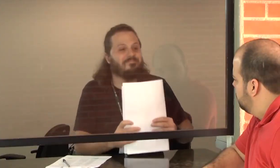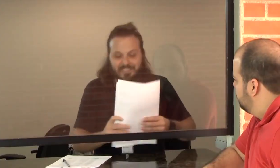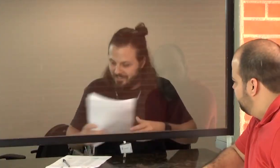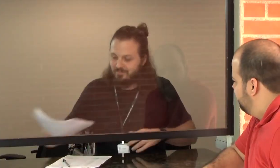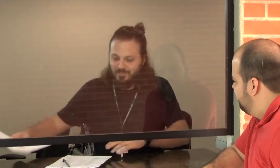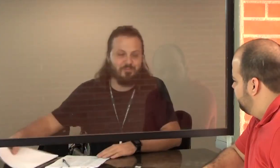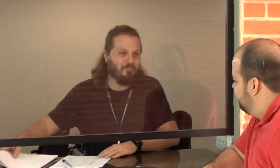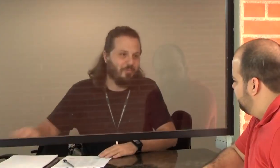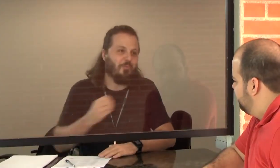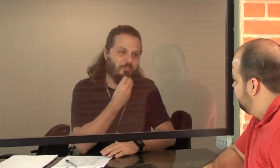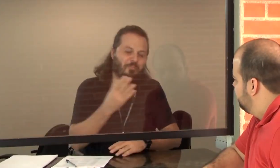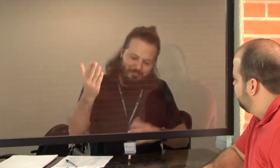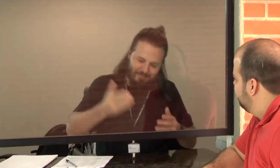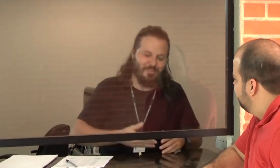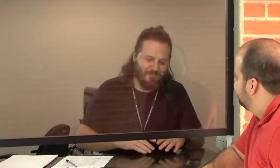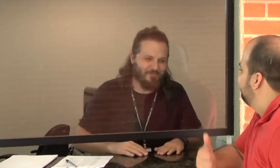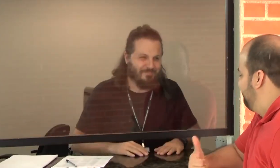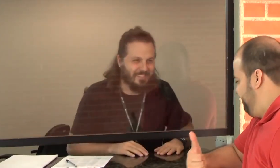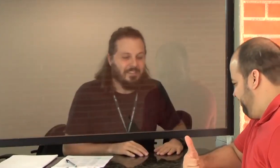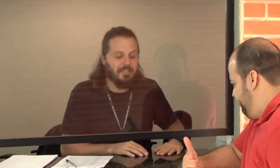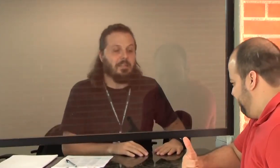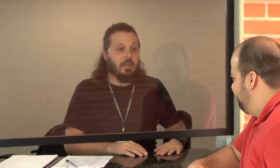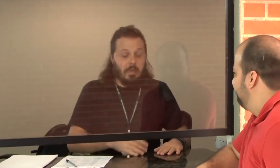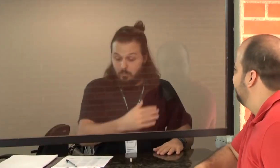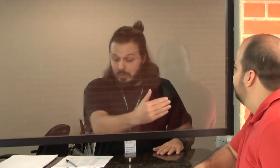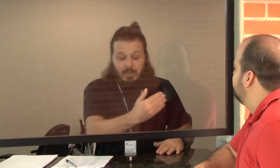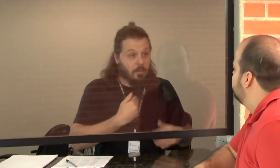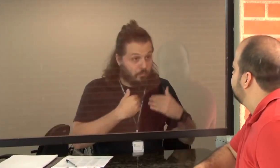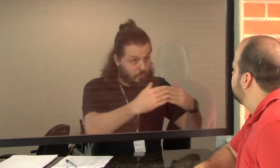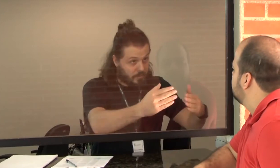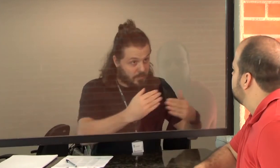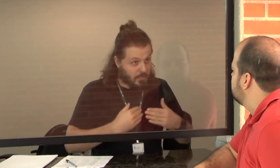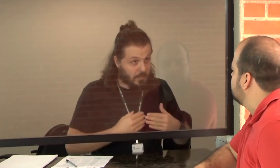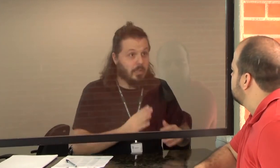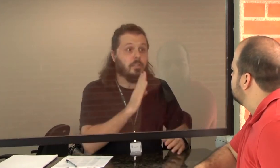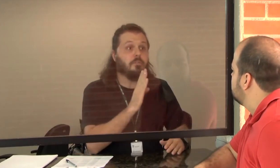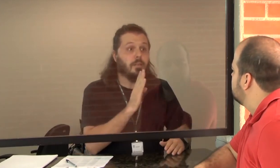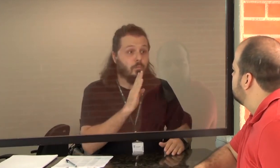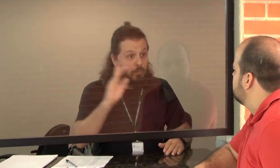Bom, seja bem-vindo então. Obrigado. Nós dois vamos conhecer o NAPNI.